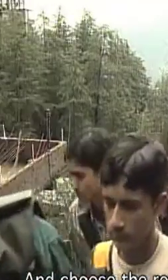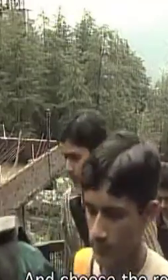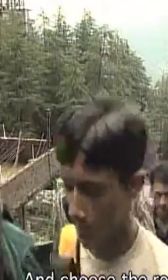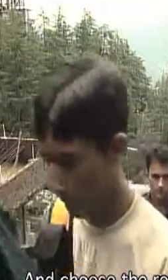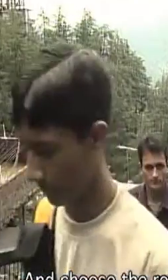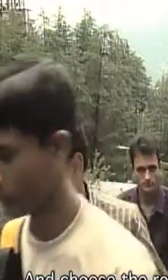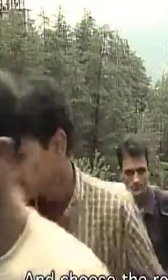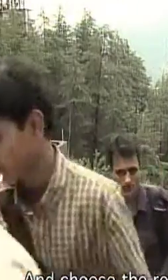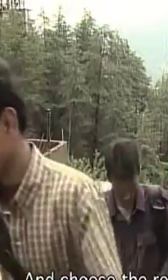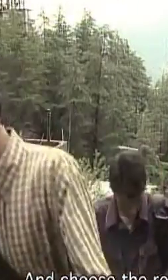स्वयं चुने।